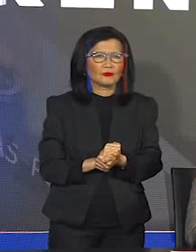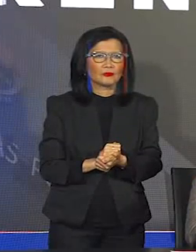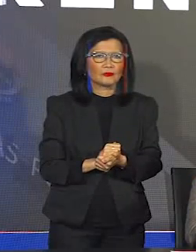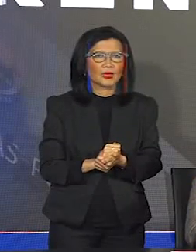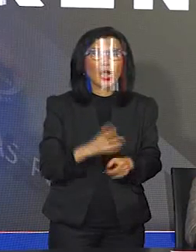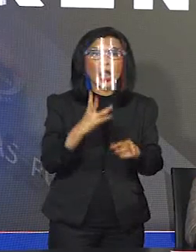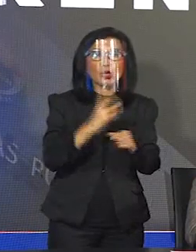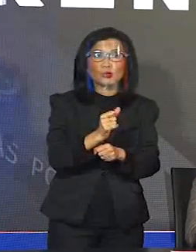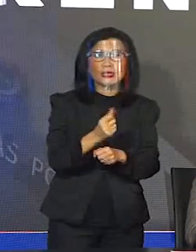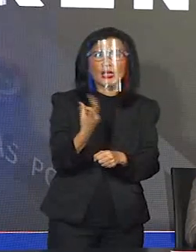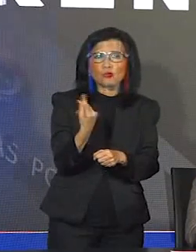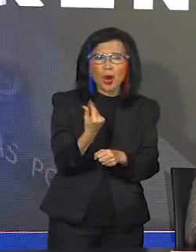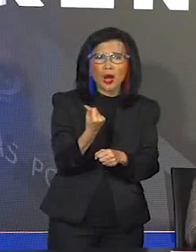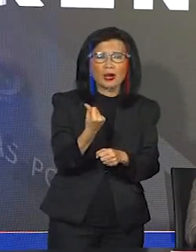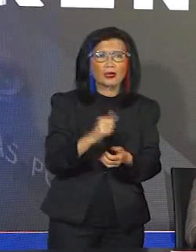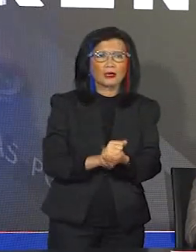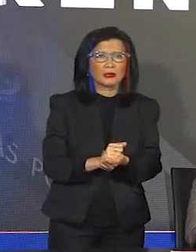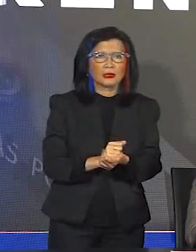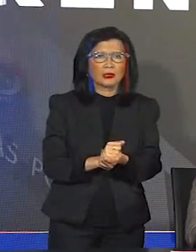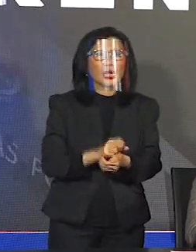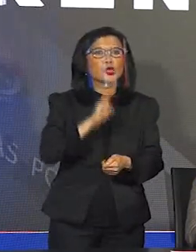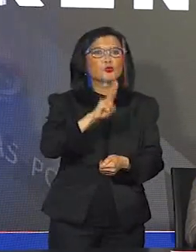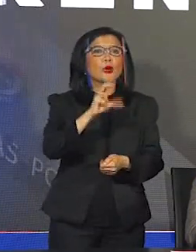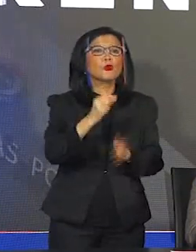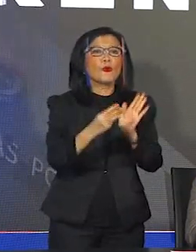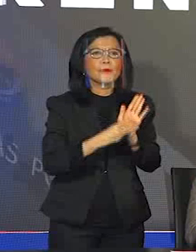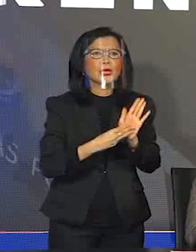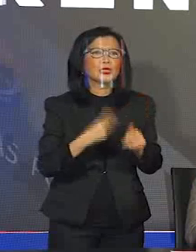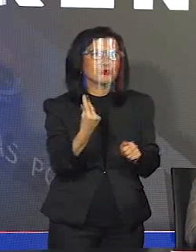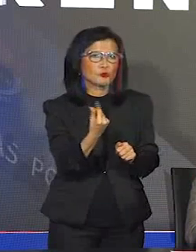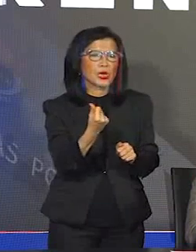sedangkan kerugian material diperkirakan 20 miliar rupiah.